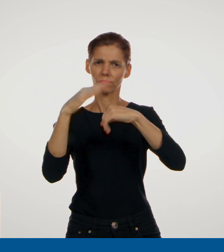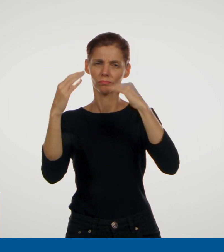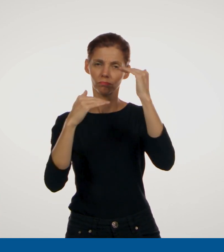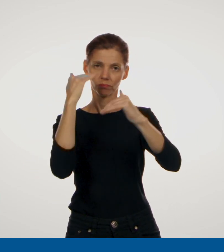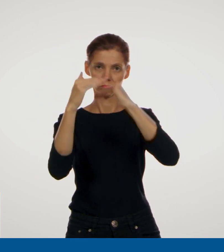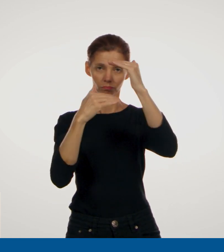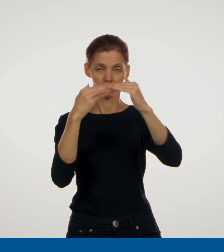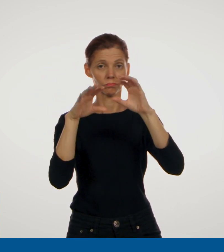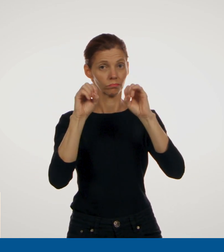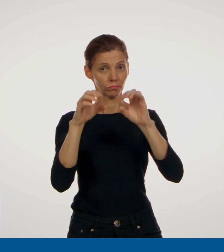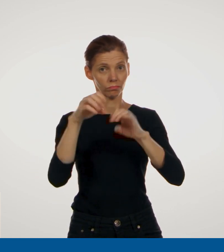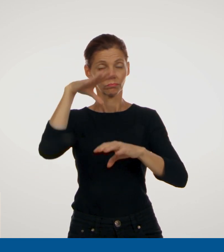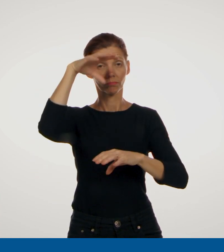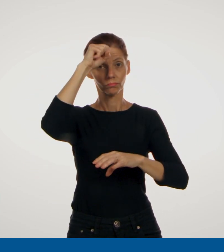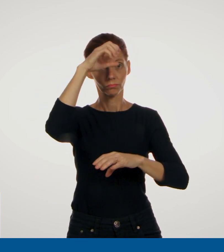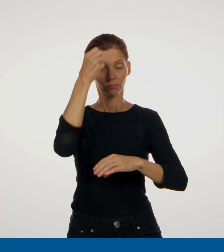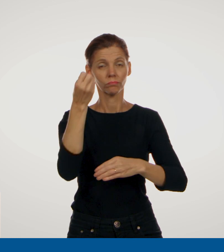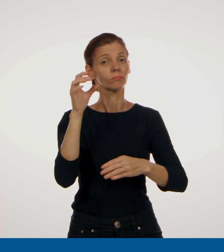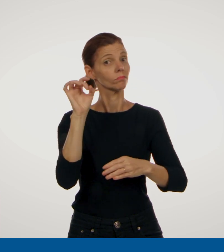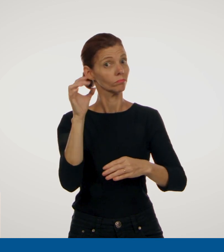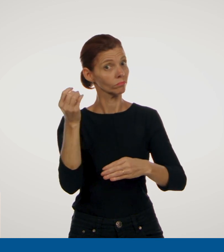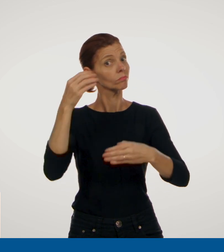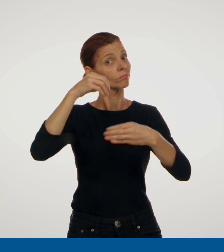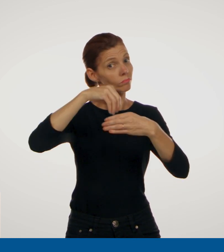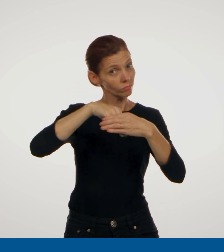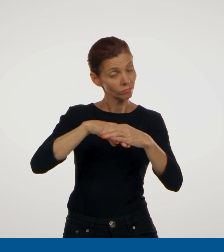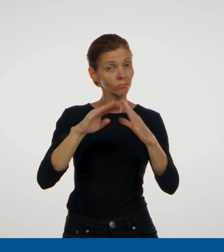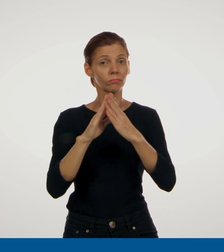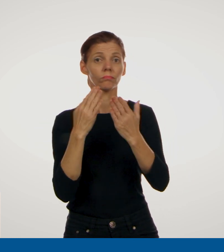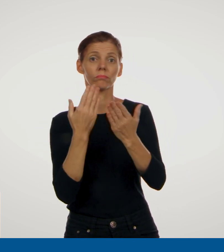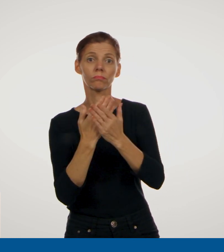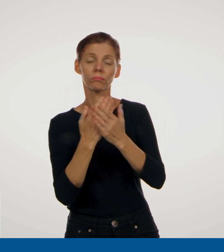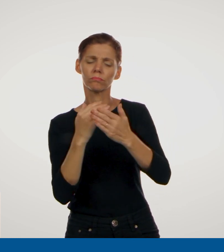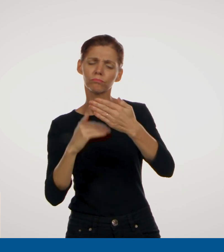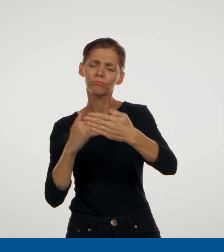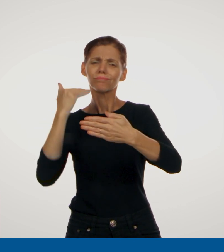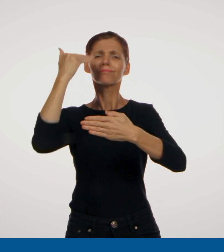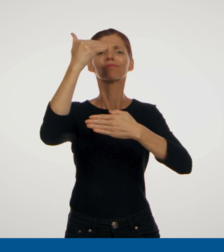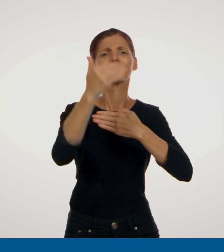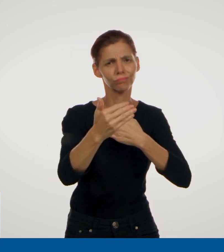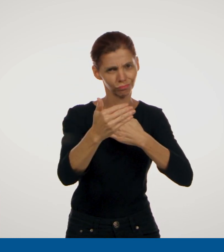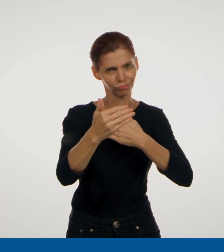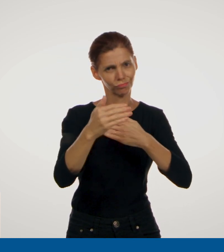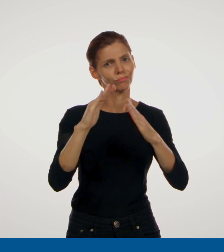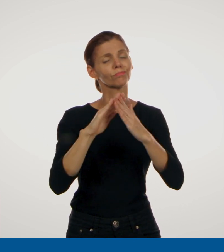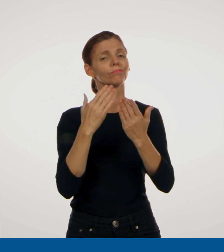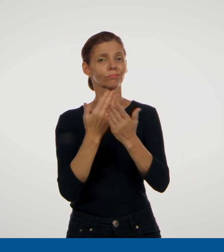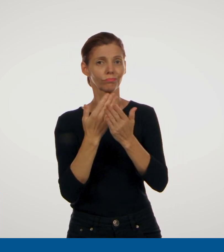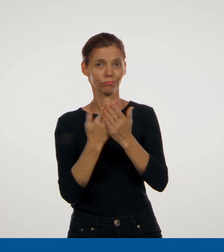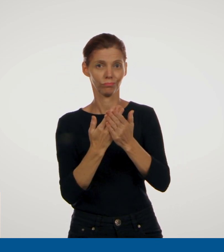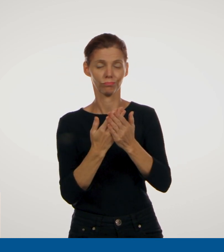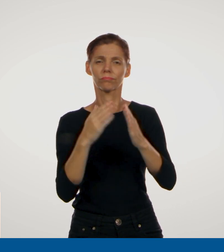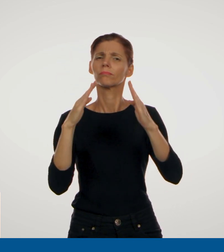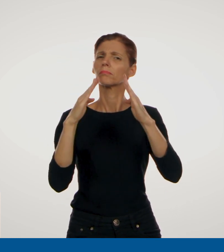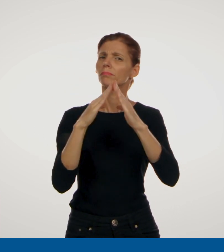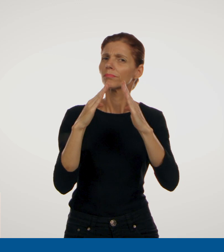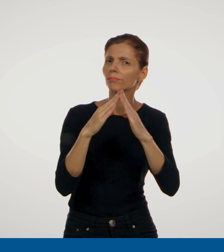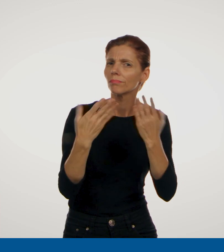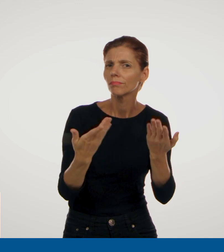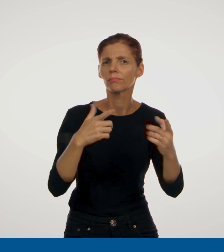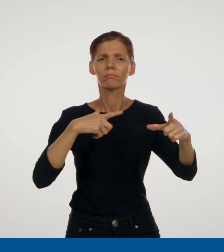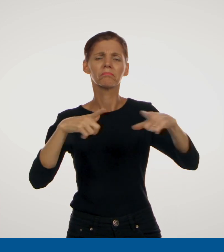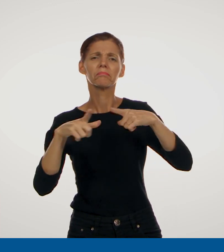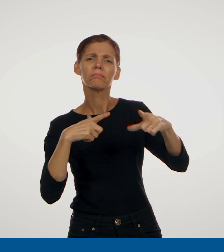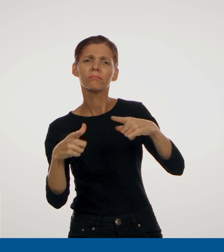os processos de ensino-aprendizagem ao interior de unidades escolares formais, ultrapassa os muros da escola, para os espaços da